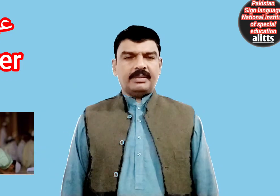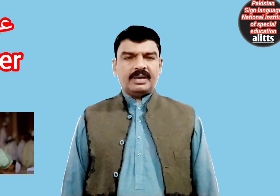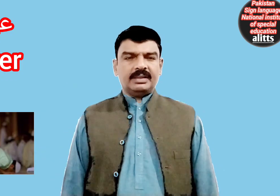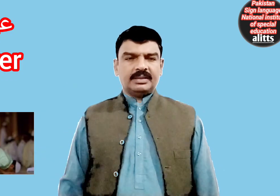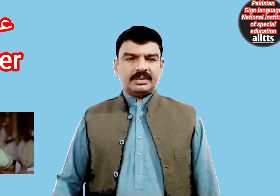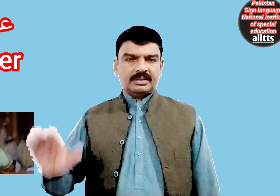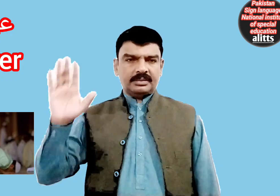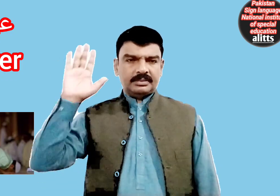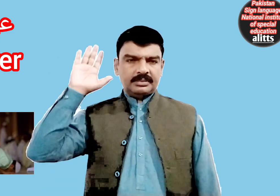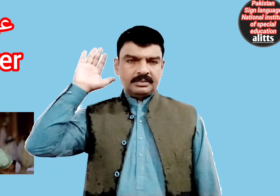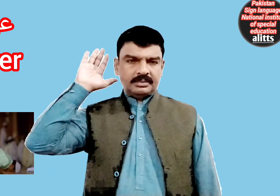अबादत।